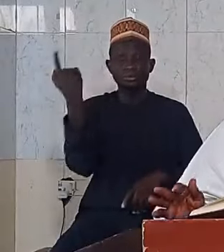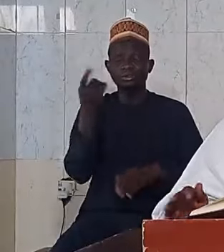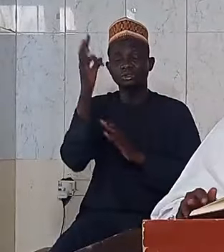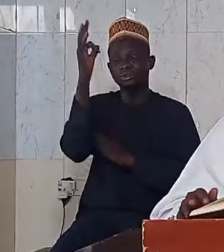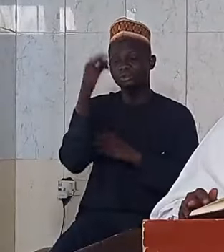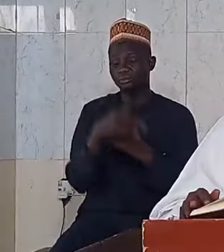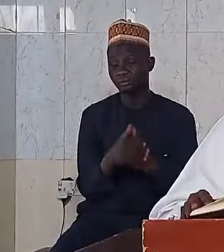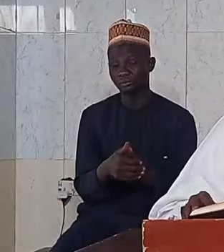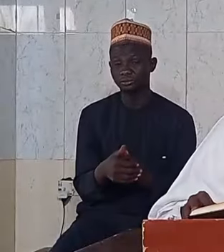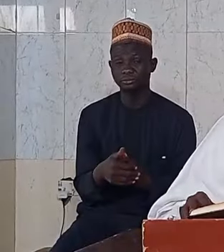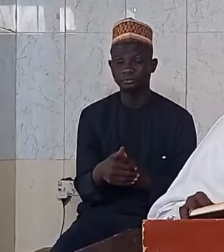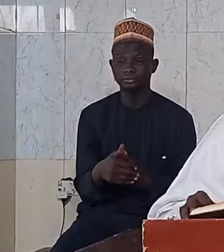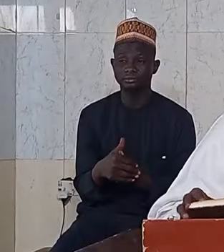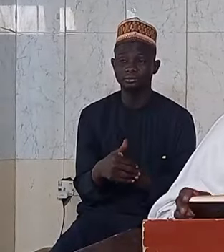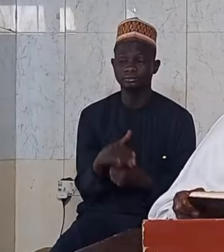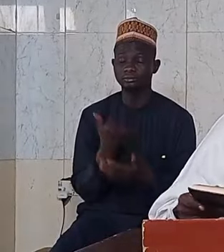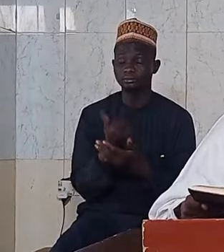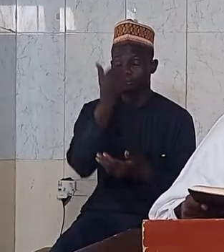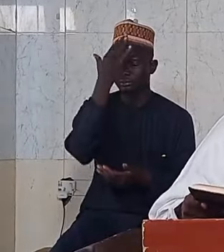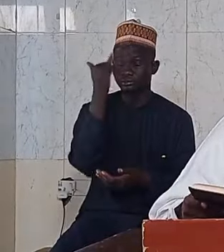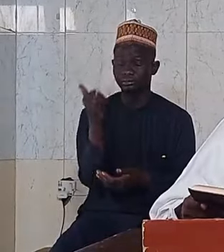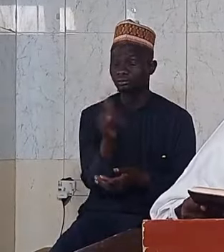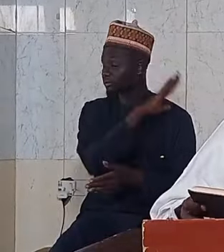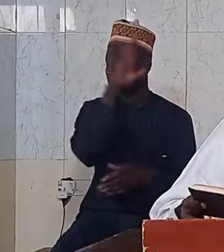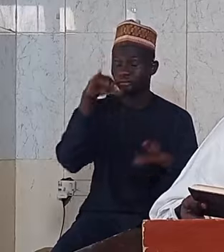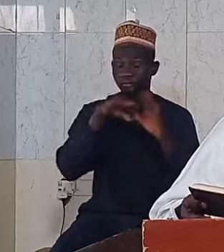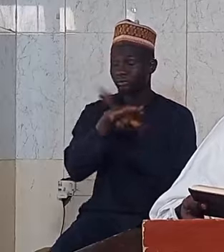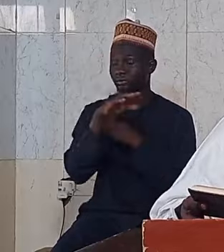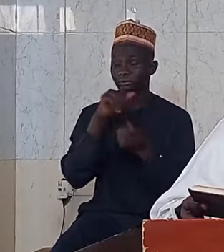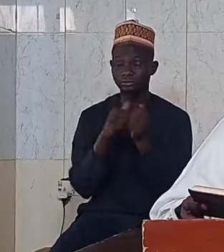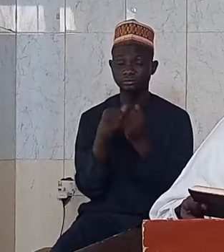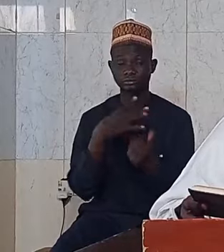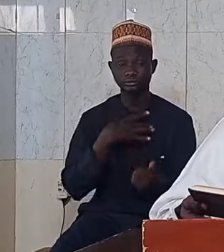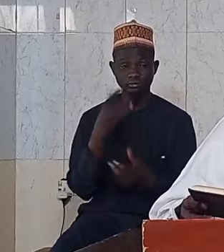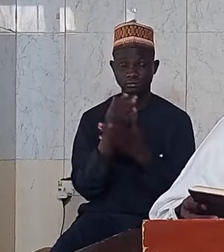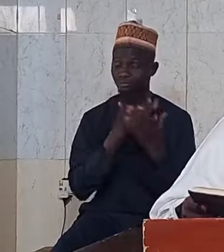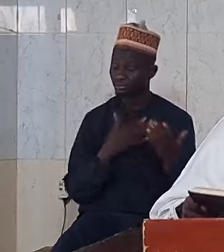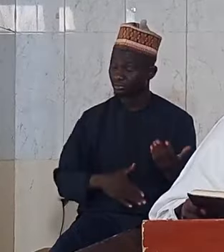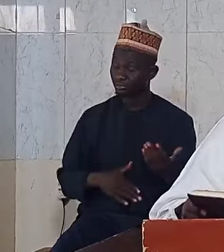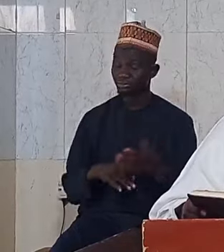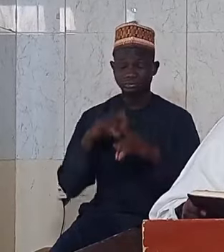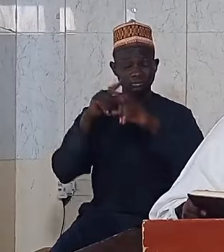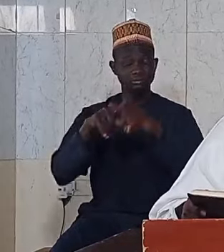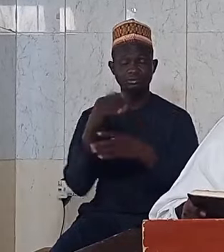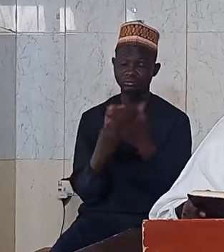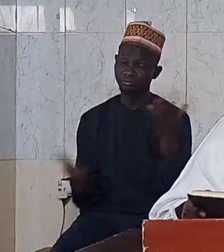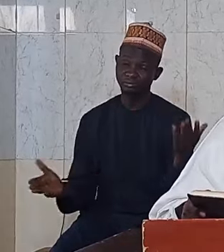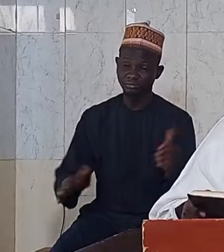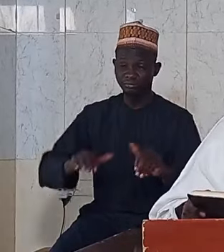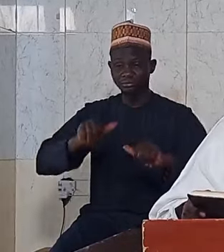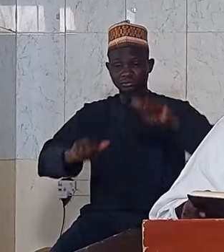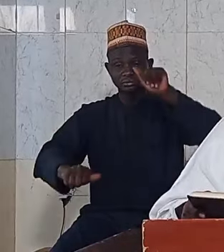Allah ce sa ba mai shiga bala'i wallahi irin wanda ya raba kafa